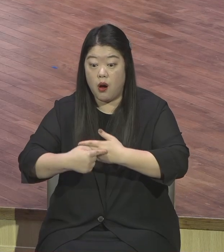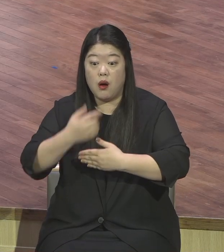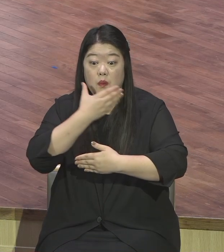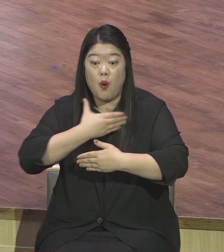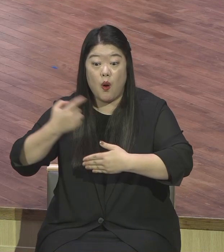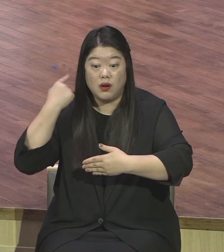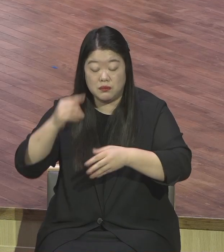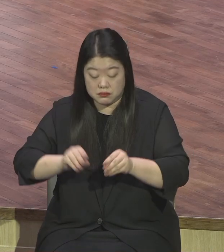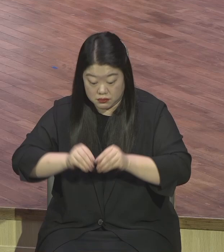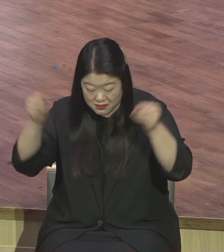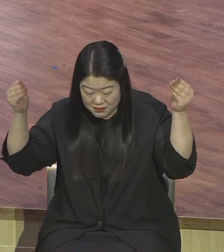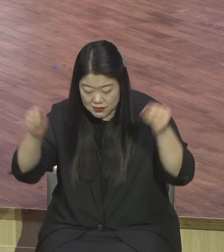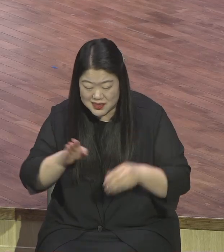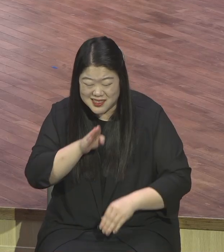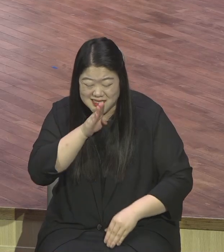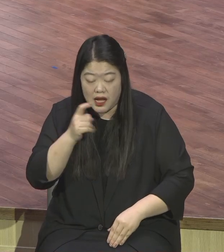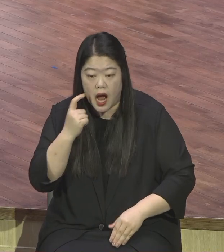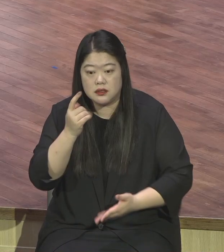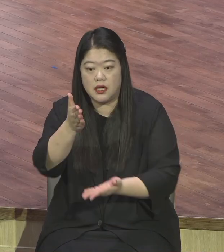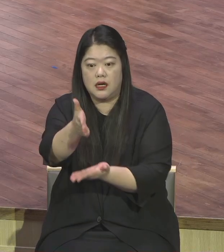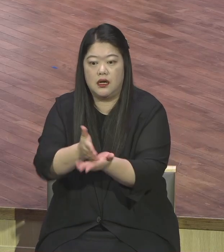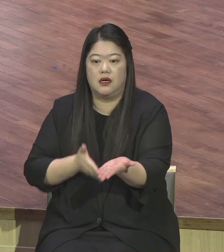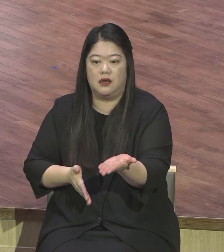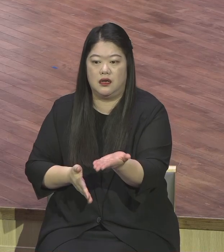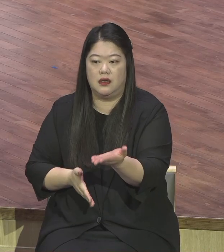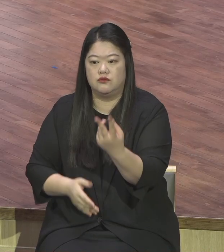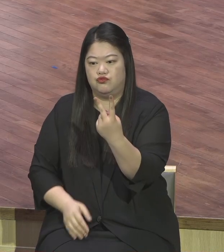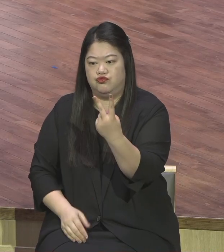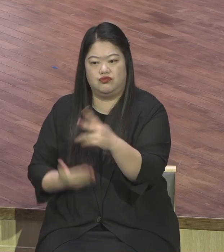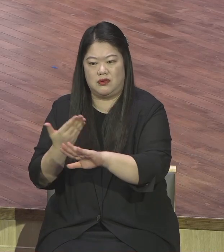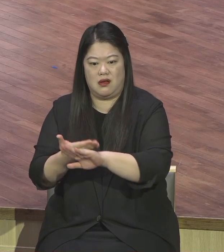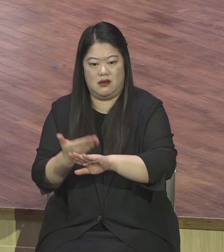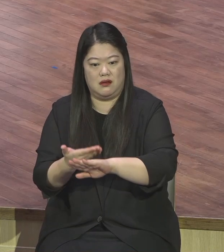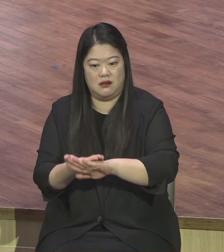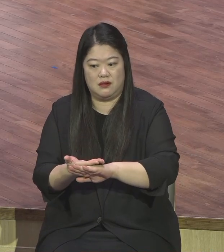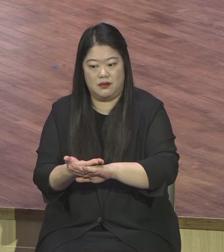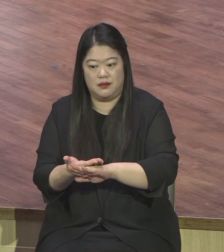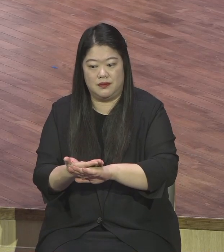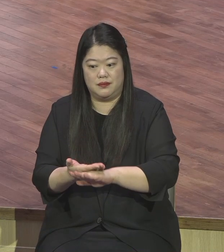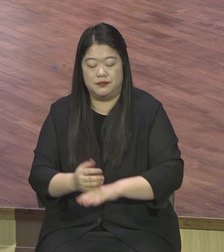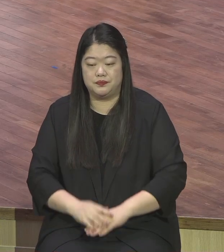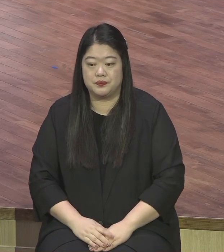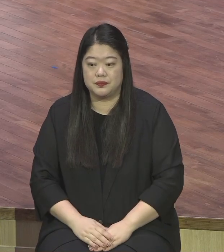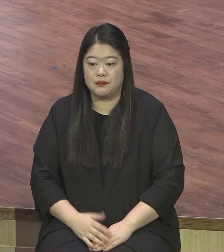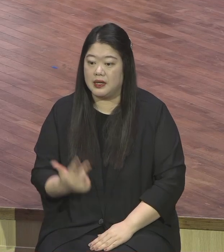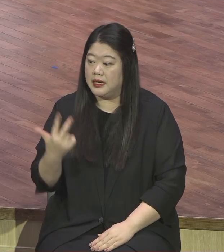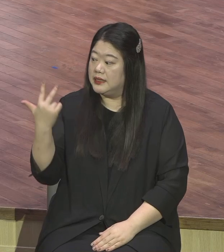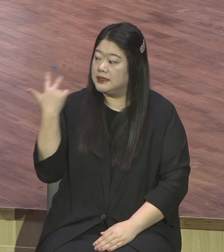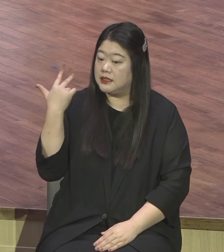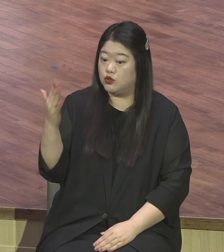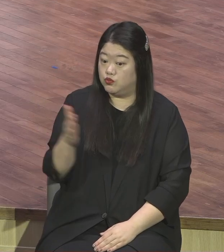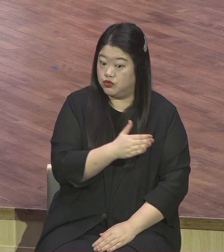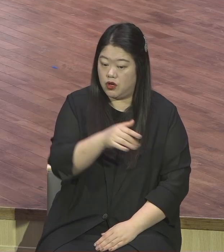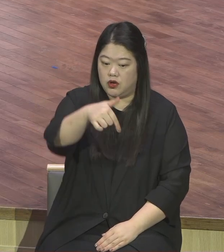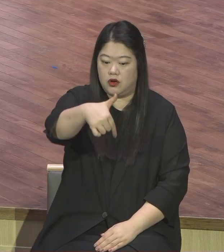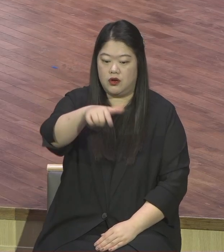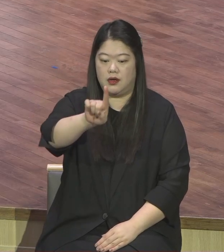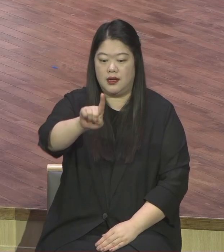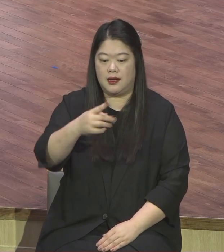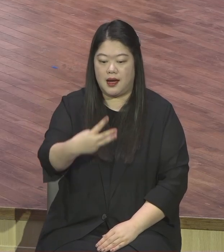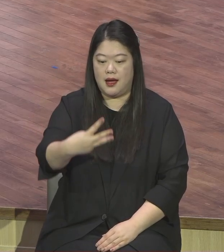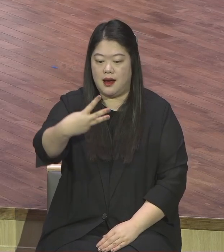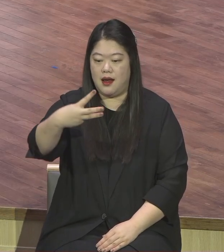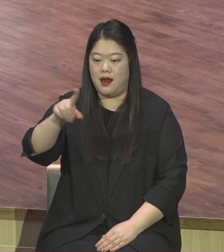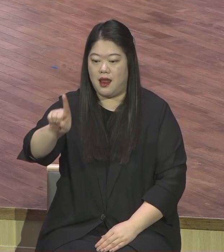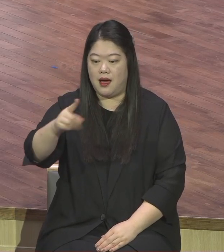지난주일부터 우리 갈라디아서 말씀을 살펴보고 있는데 사도 바울이 갈라디아서를 통해서